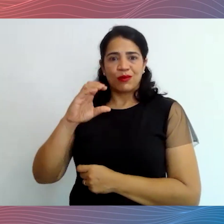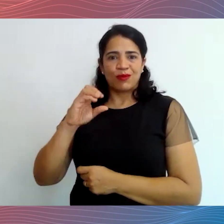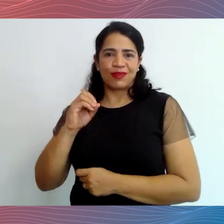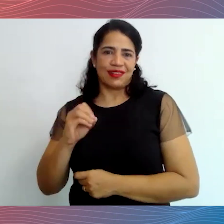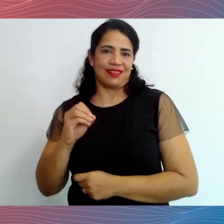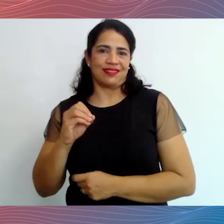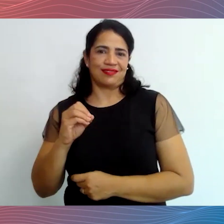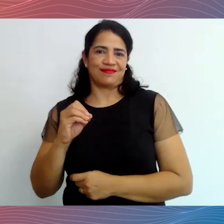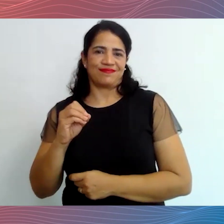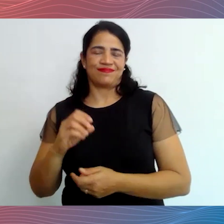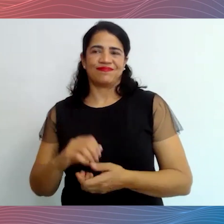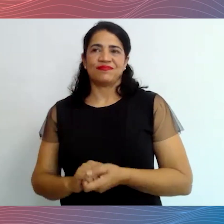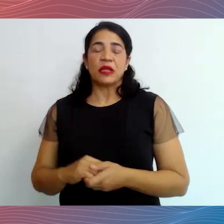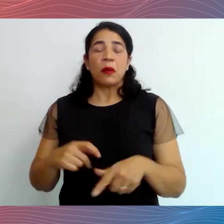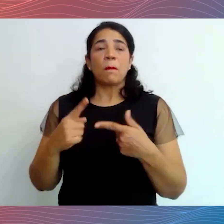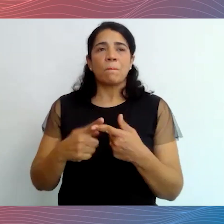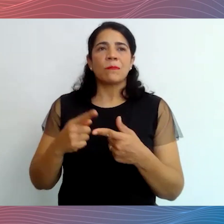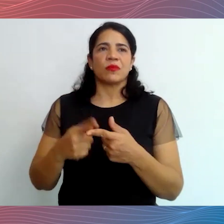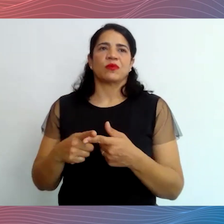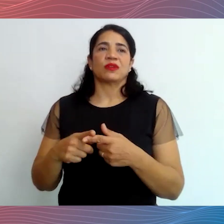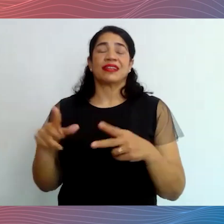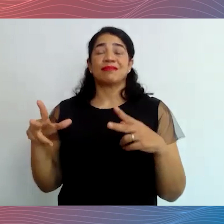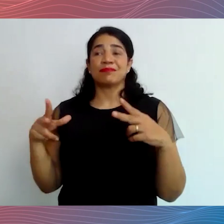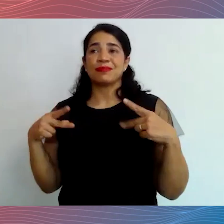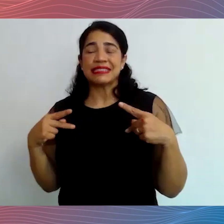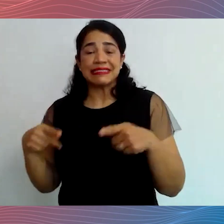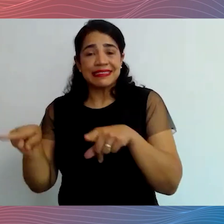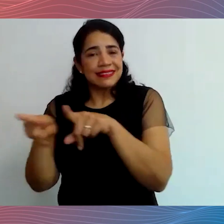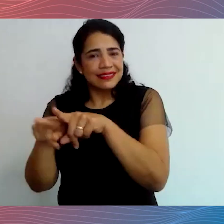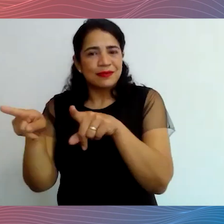lá. Aquela ilha pertence aos Estados Unidos.